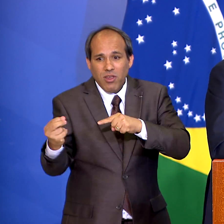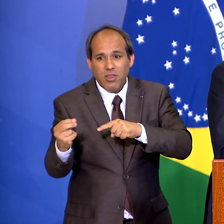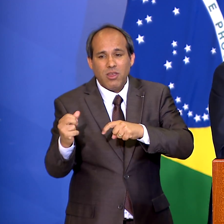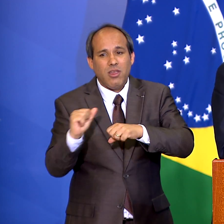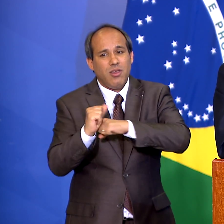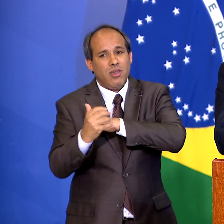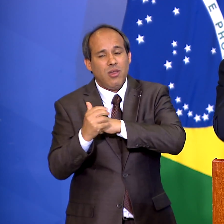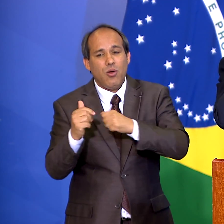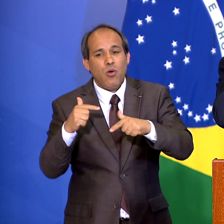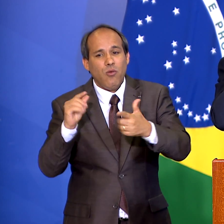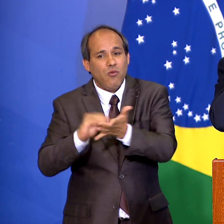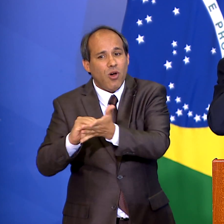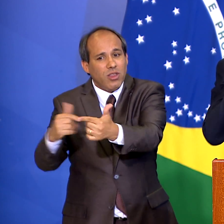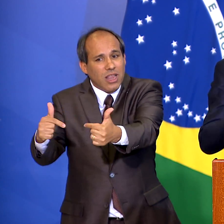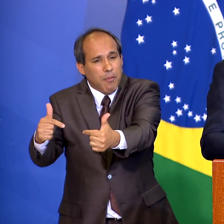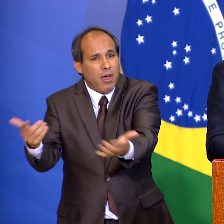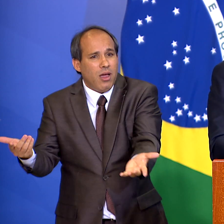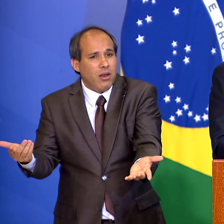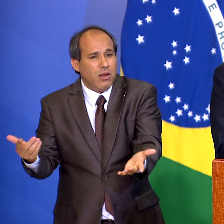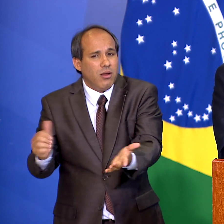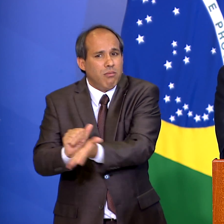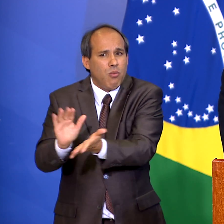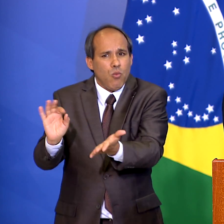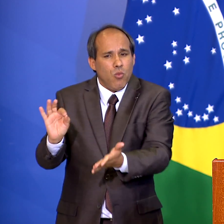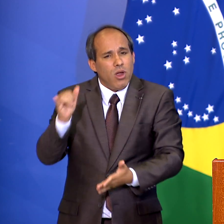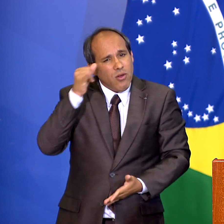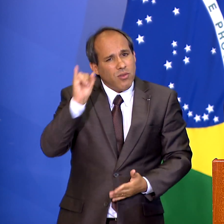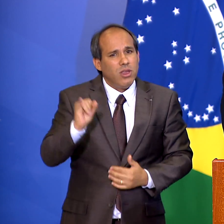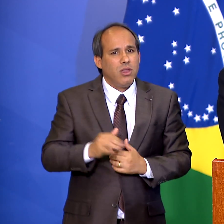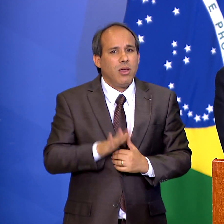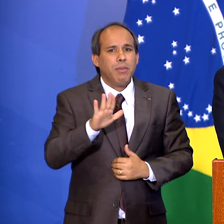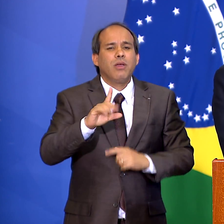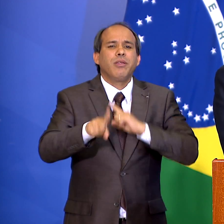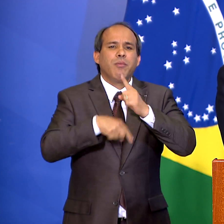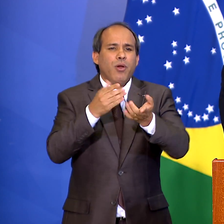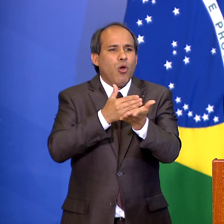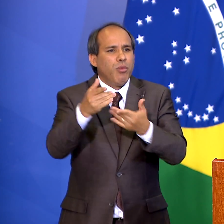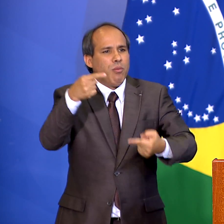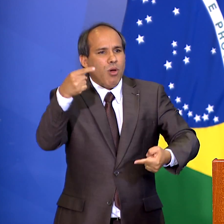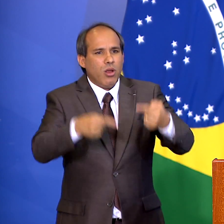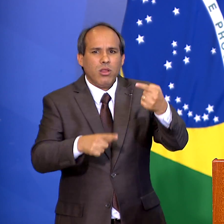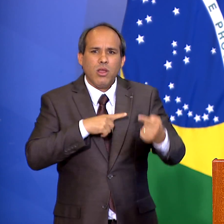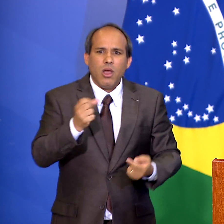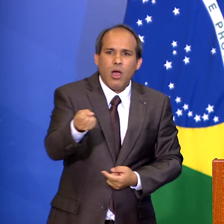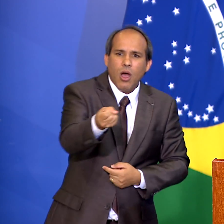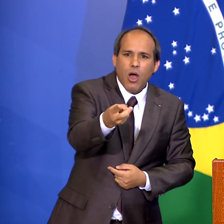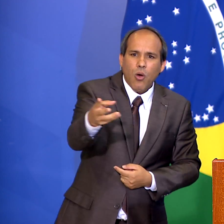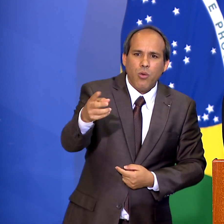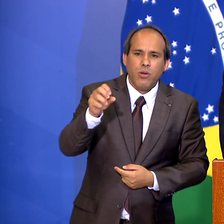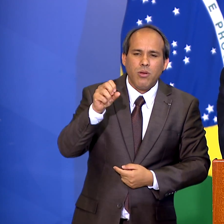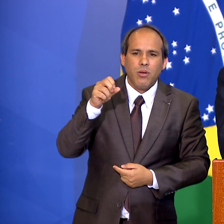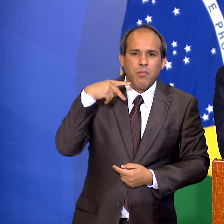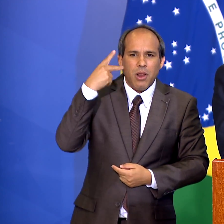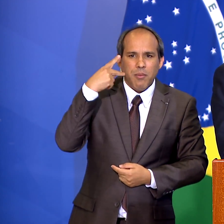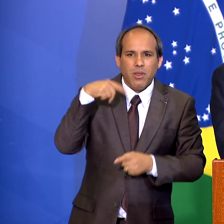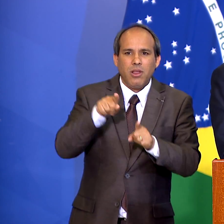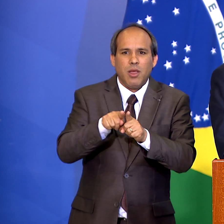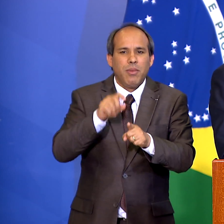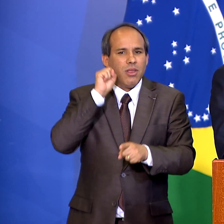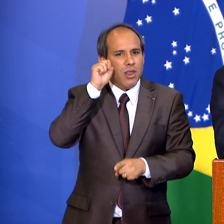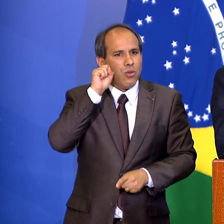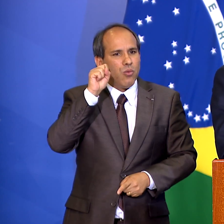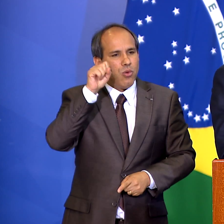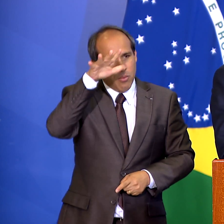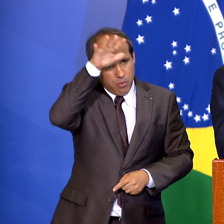Mas veio a solução, começou a ser estudado há pouco tempo, temos parlamentares aqui, temos um senador também de Mato Grosso, a